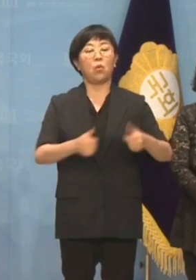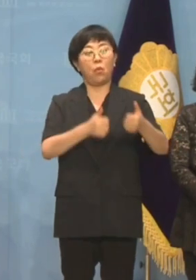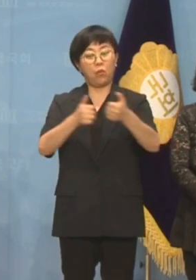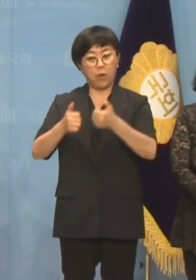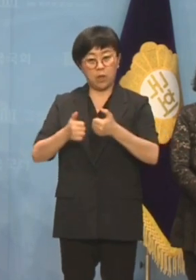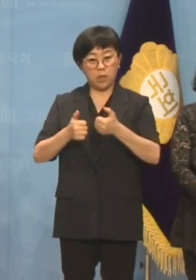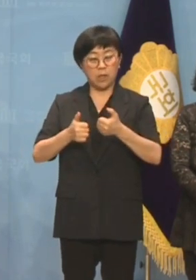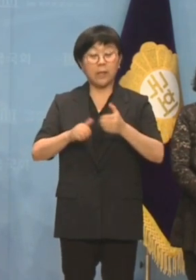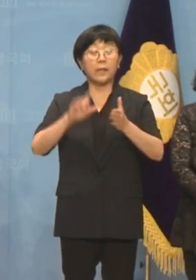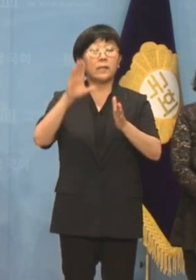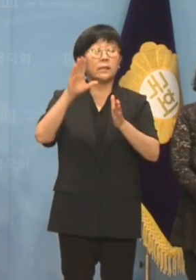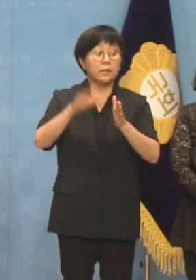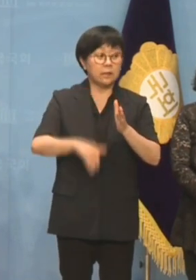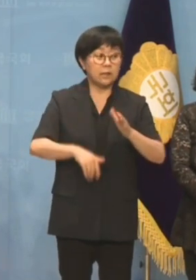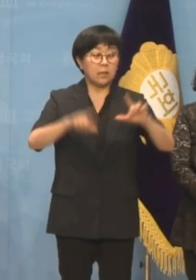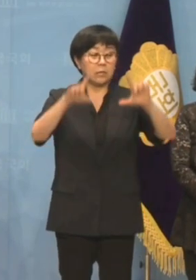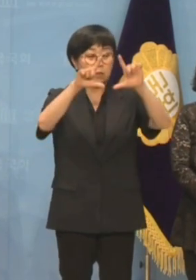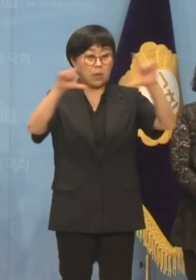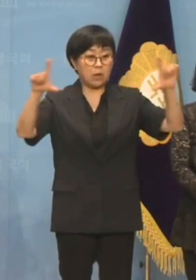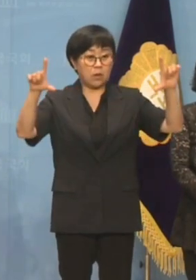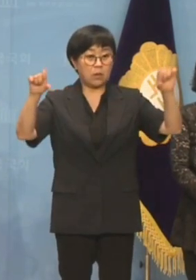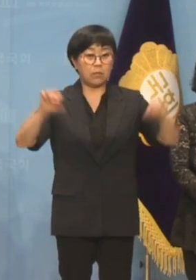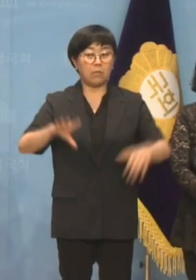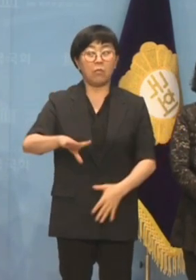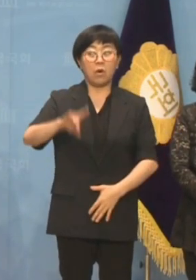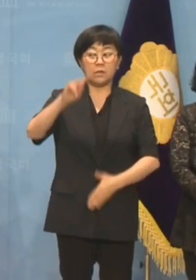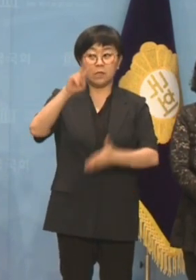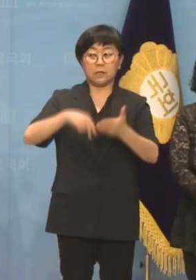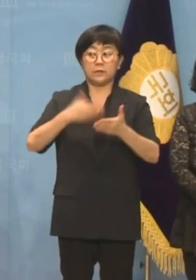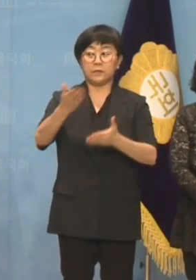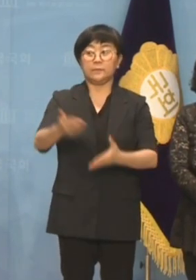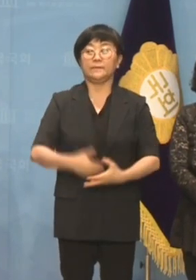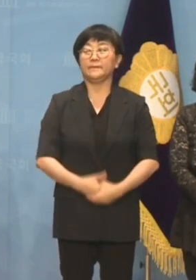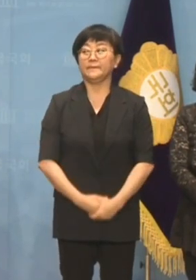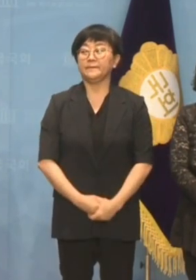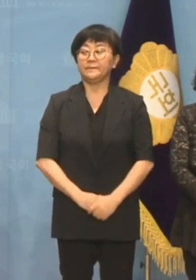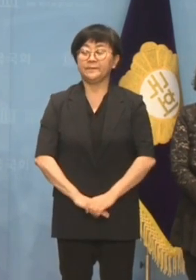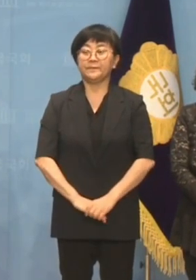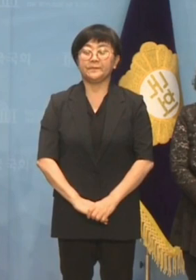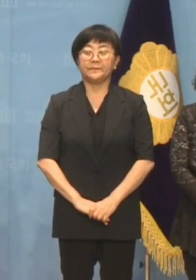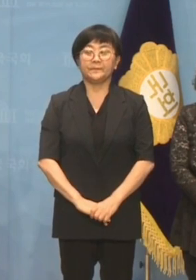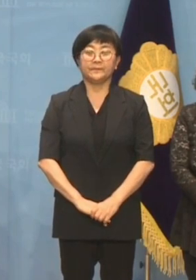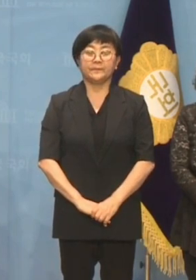당시에 구호문을 먼저 낭독해드리겠습니다.